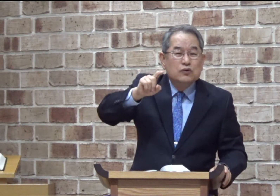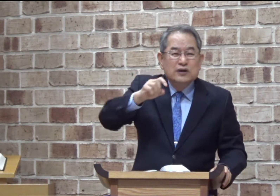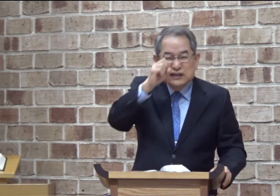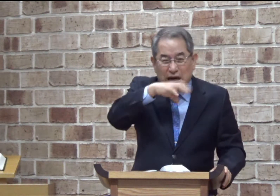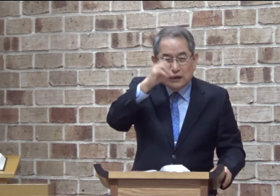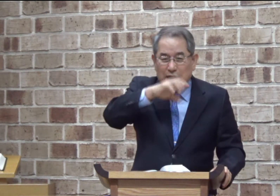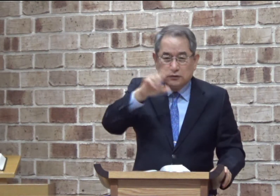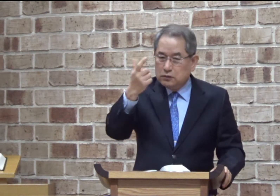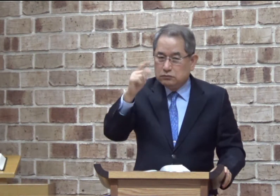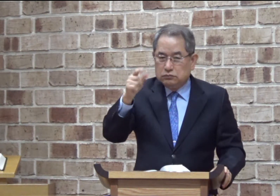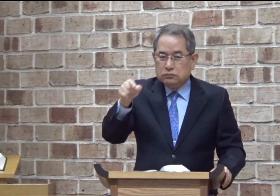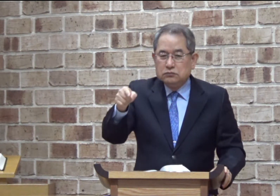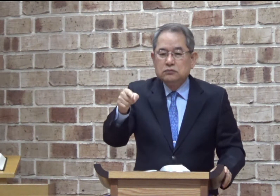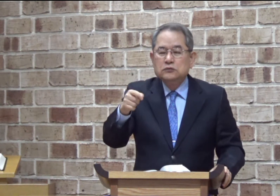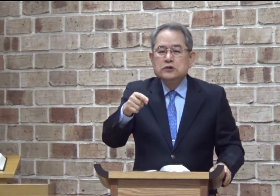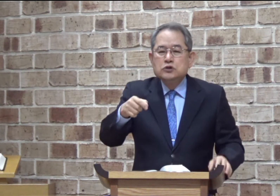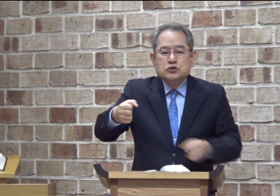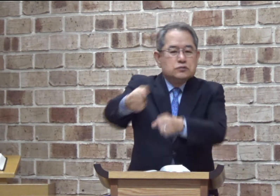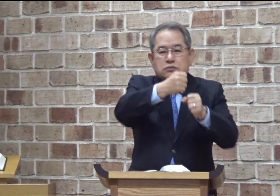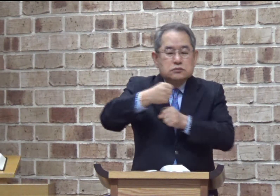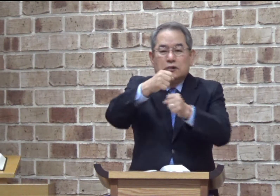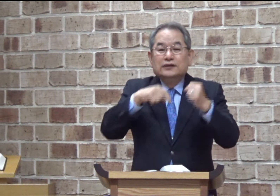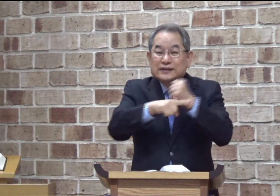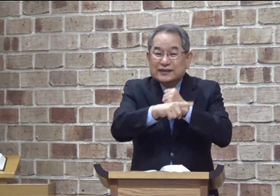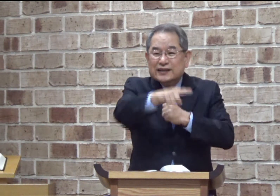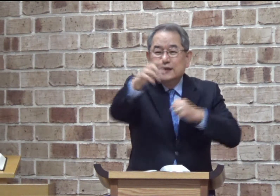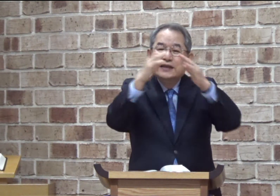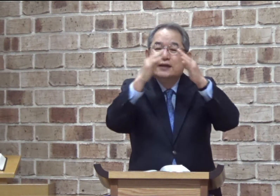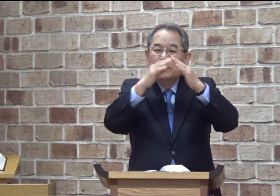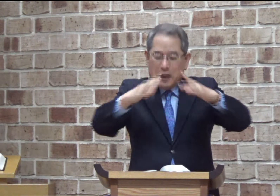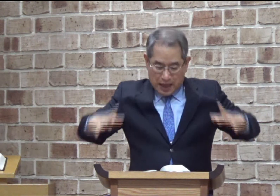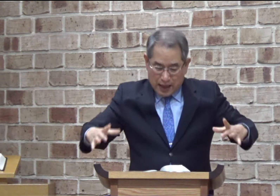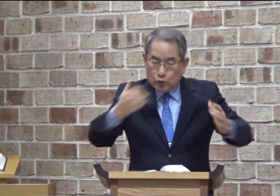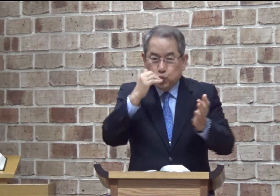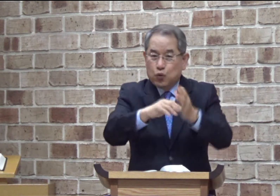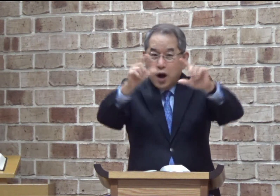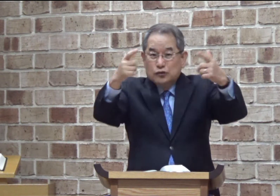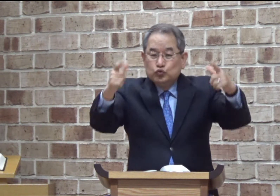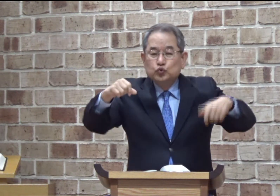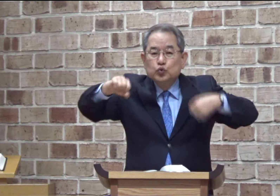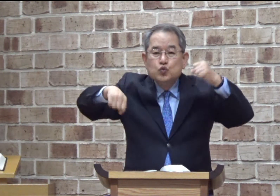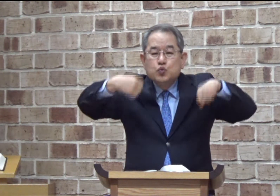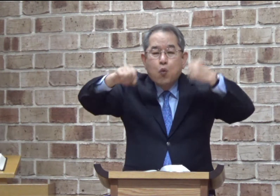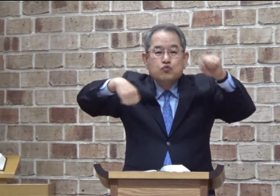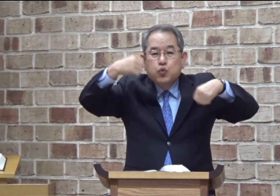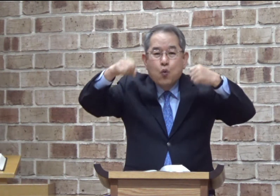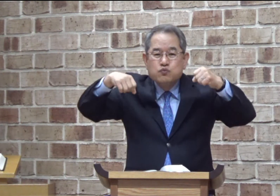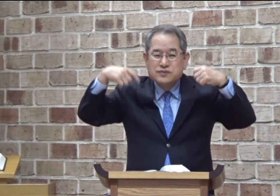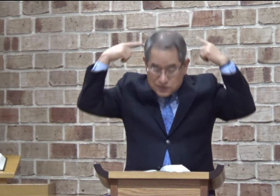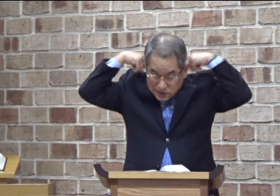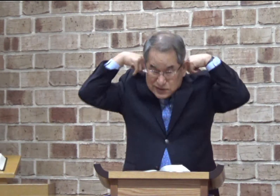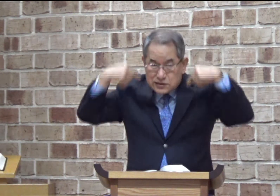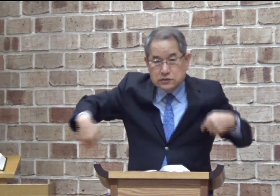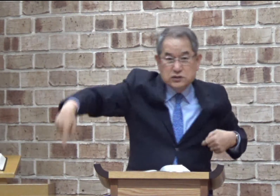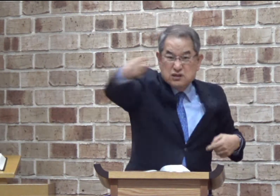동물이 돌려야 되는 엄청난 크기의 큰 그런 연자 맷돌을, 그렇게 다른 사람을